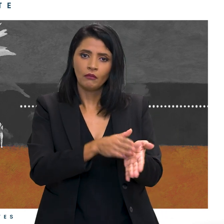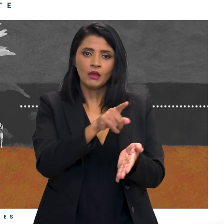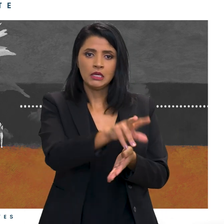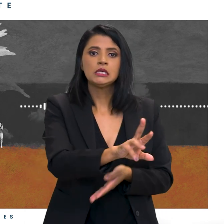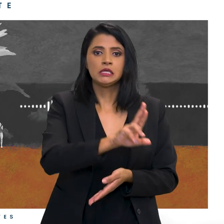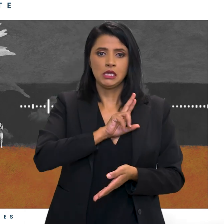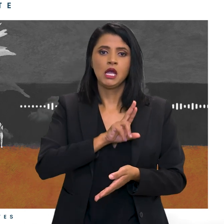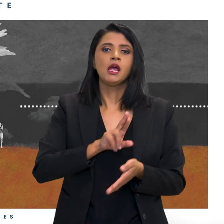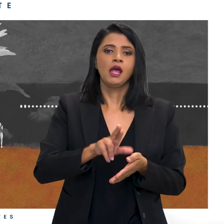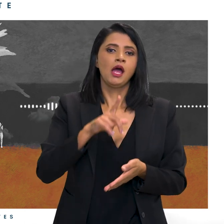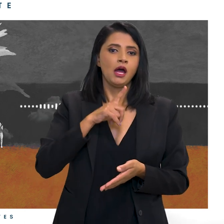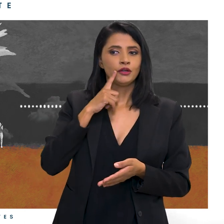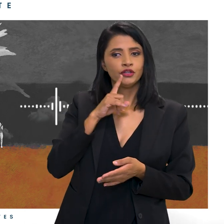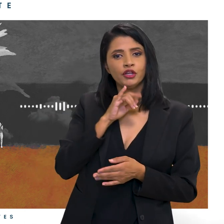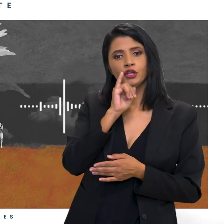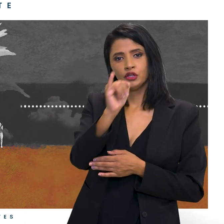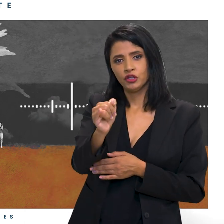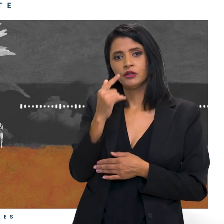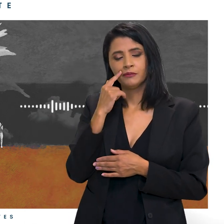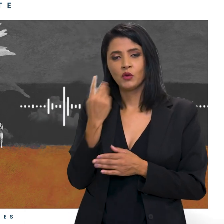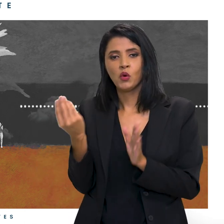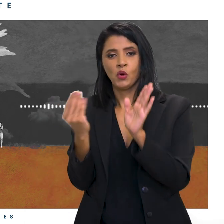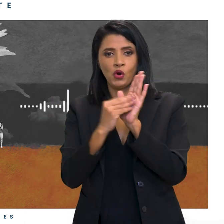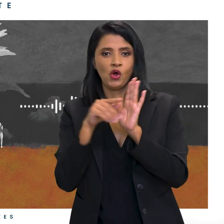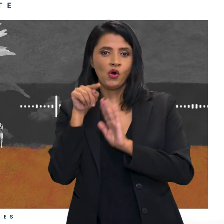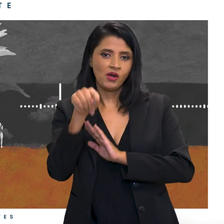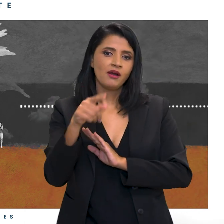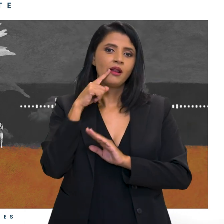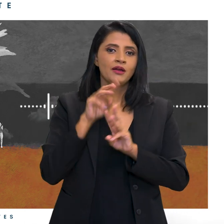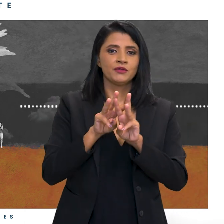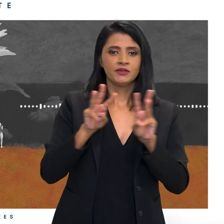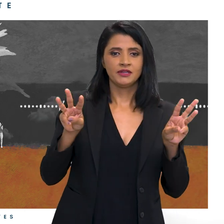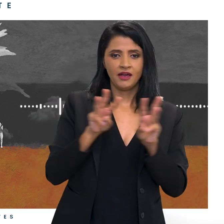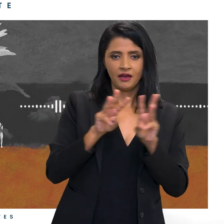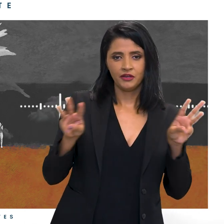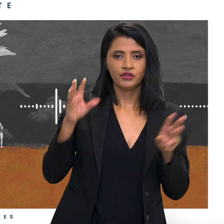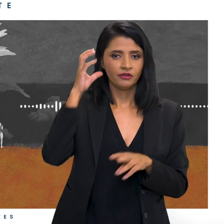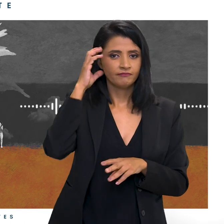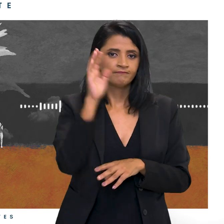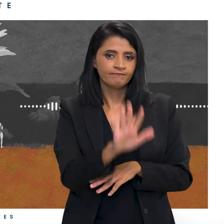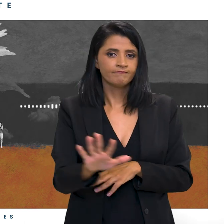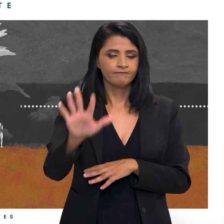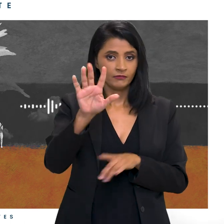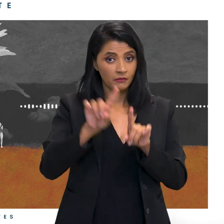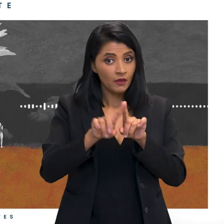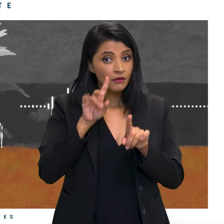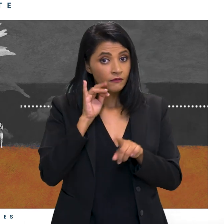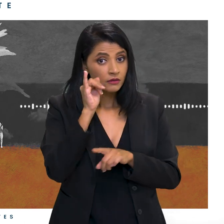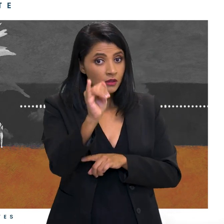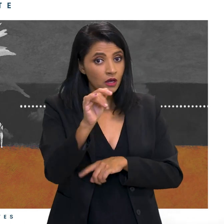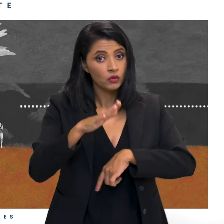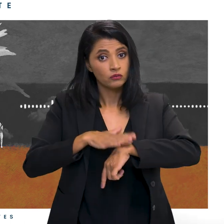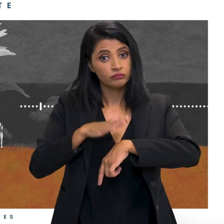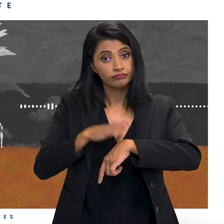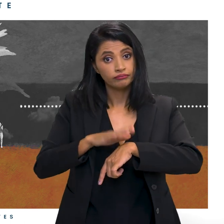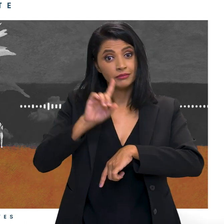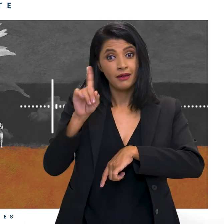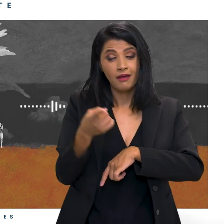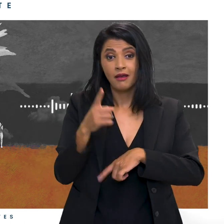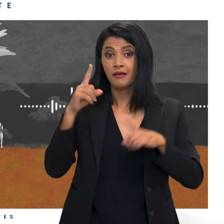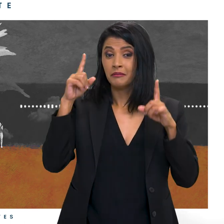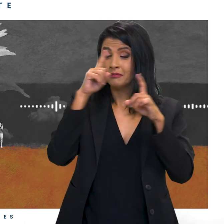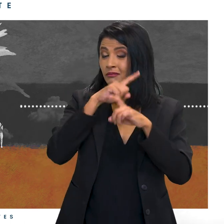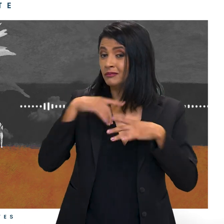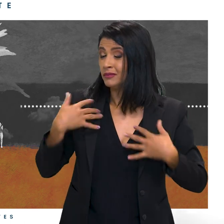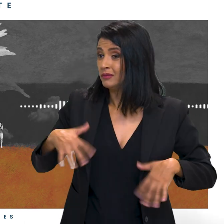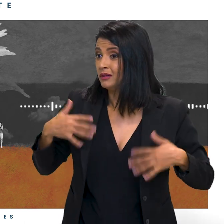cobrando e se a resposta chegar, a gente atualiza no post deste episódio lá no site da Rádio Agência Nacional. Mas reforçando que o tempo é